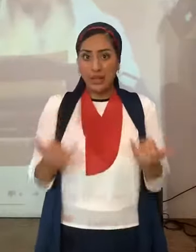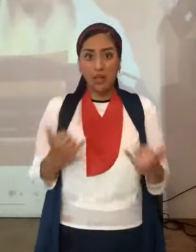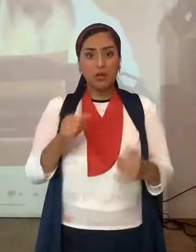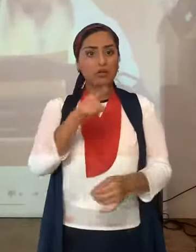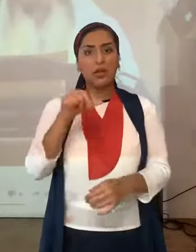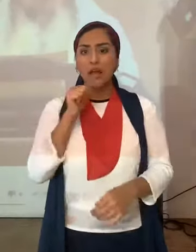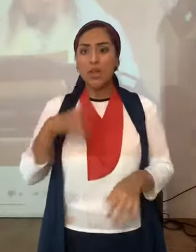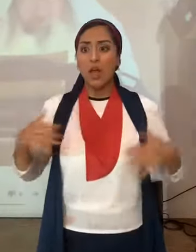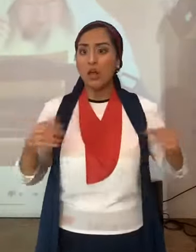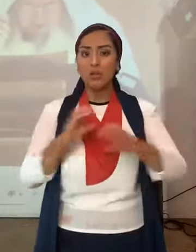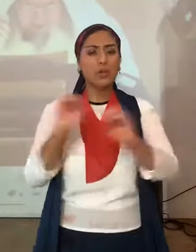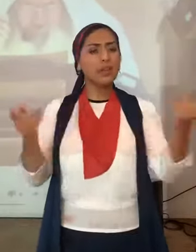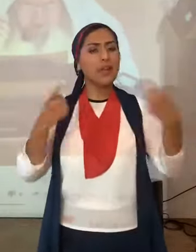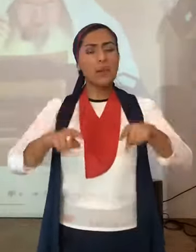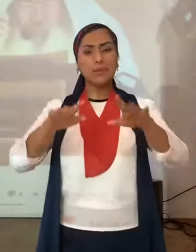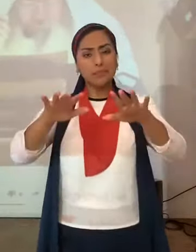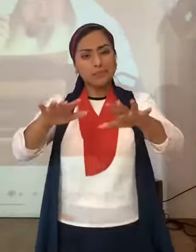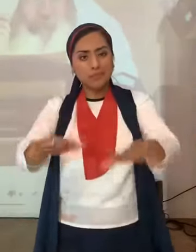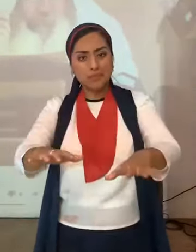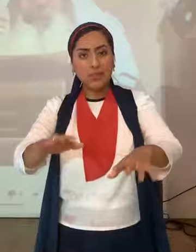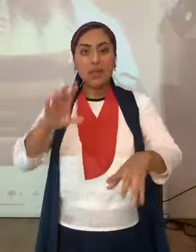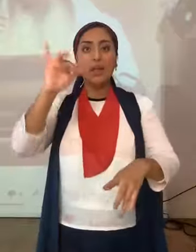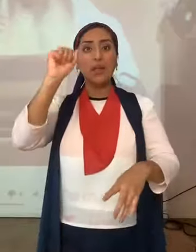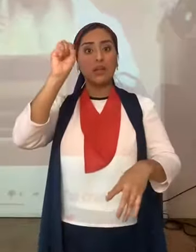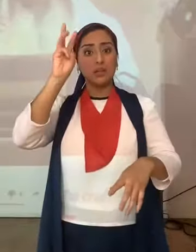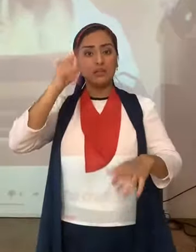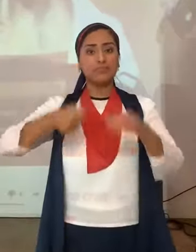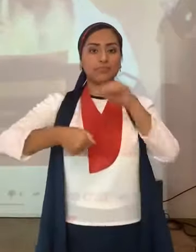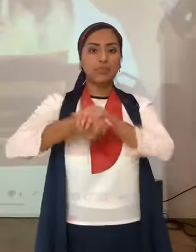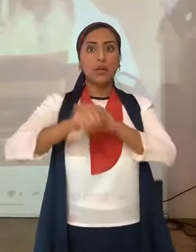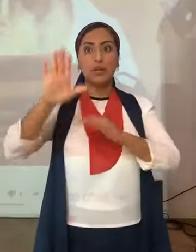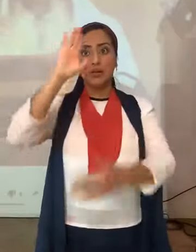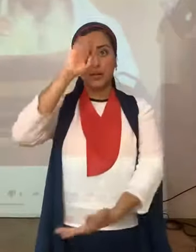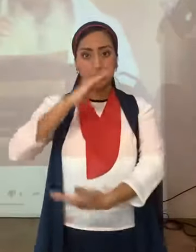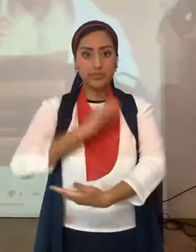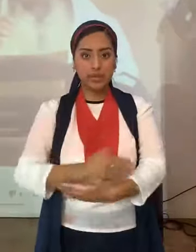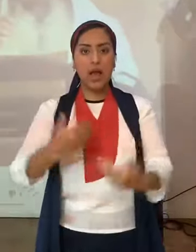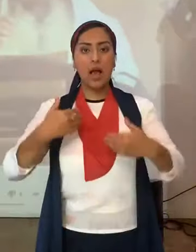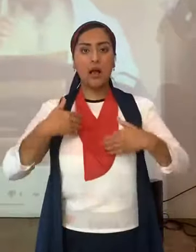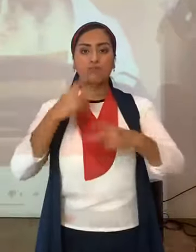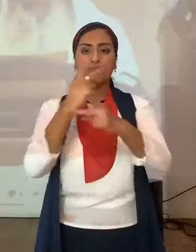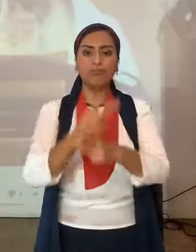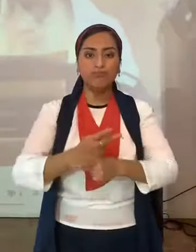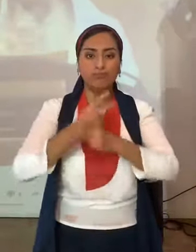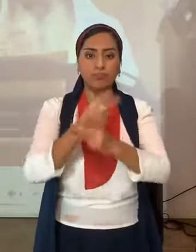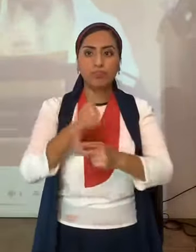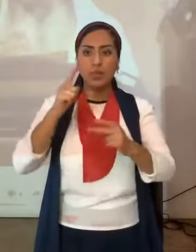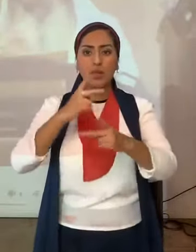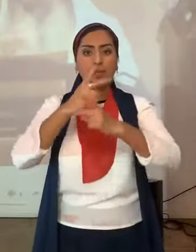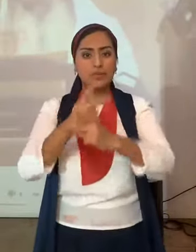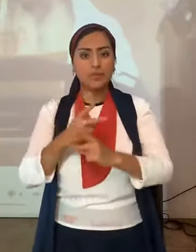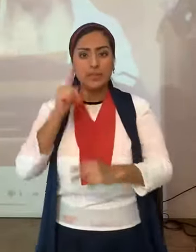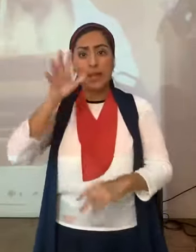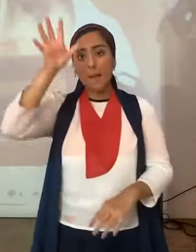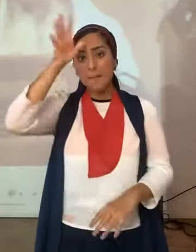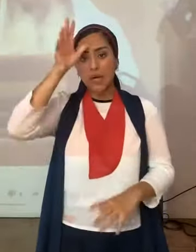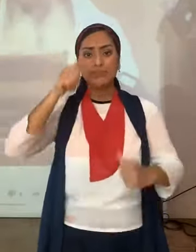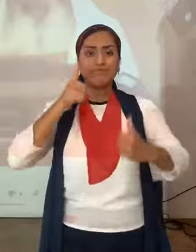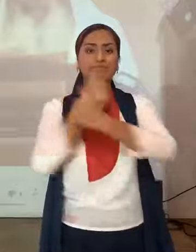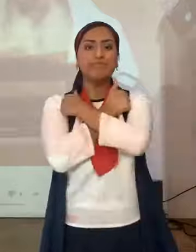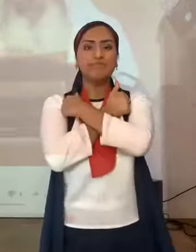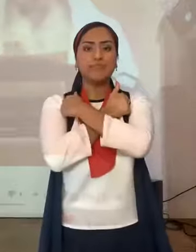tengas miedo, no va a pasar nada. Yahshua cuida a sus hijos, Él tiene cuidado. Él tiene cuidado, Él es un papá